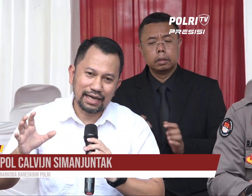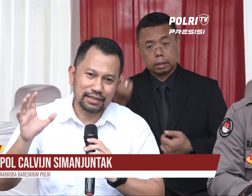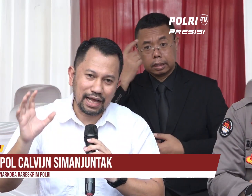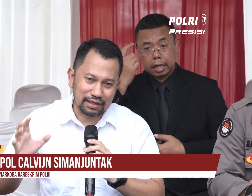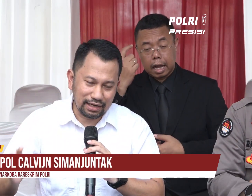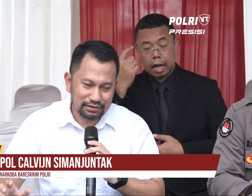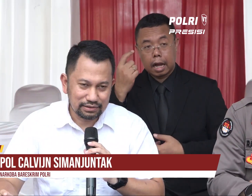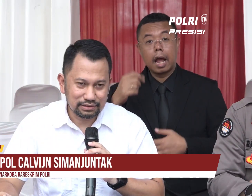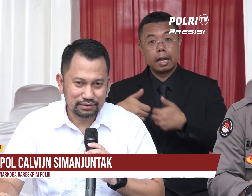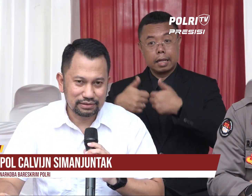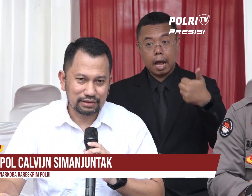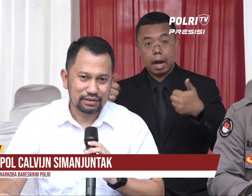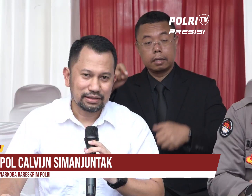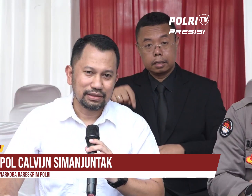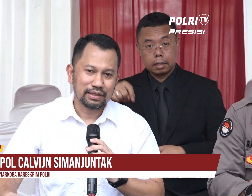tersangka yang di Tangerang